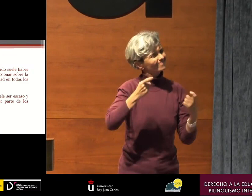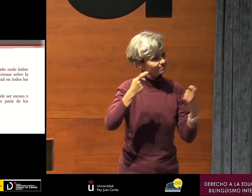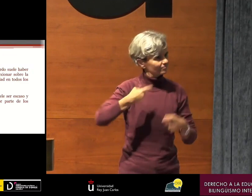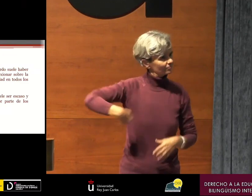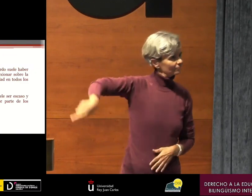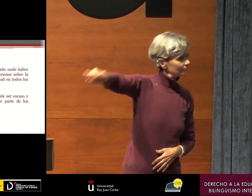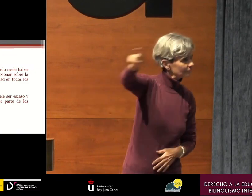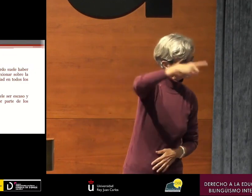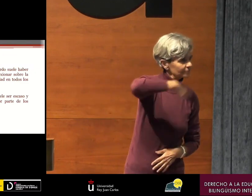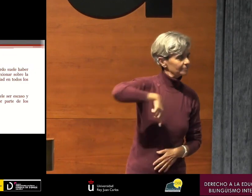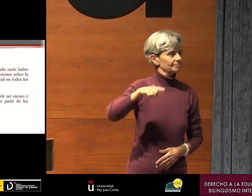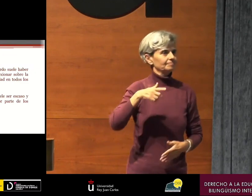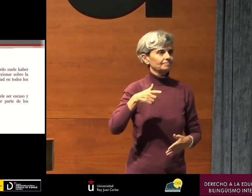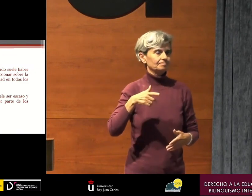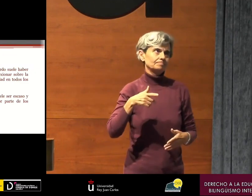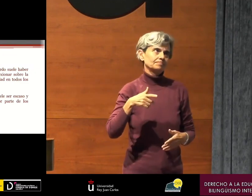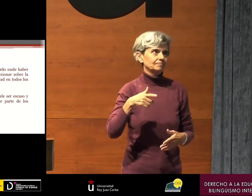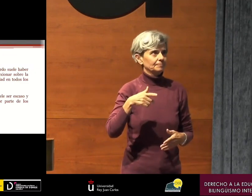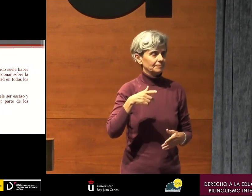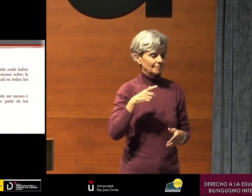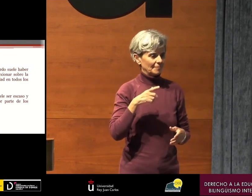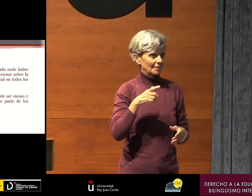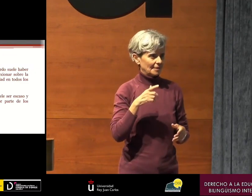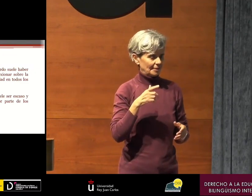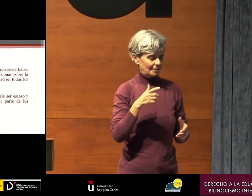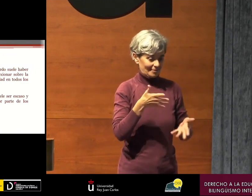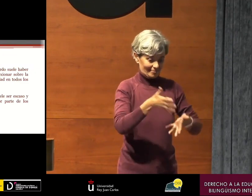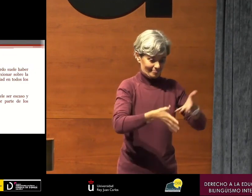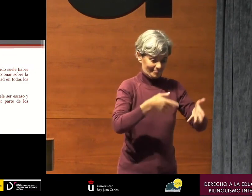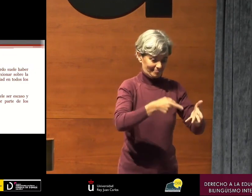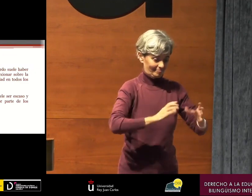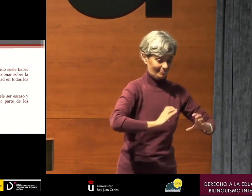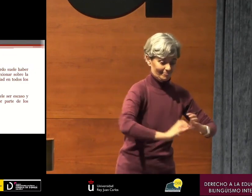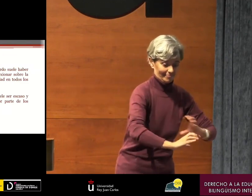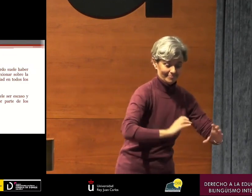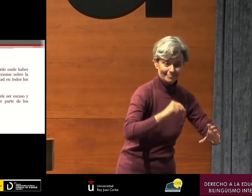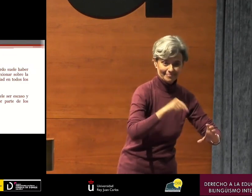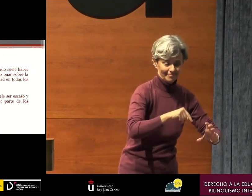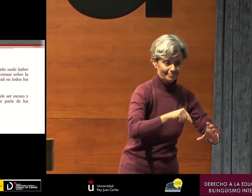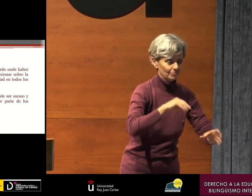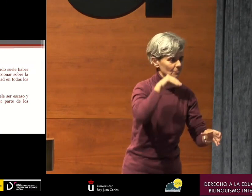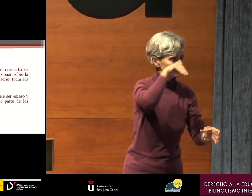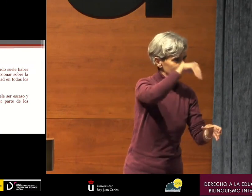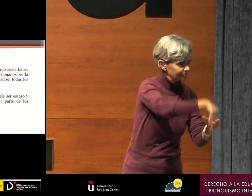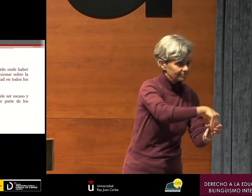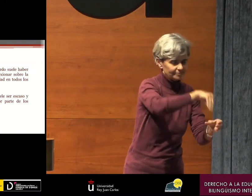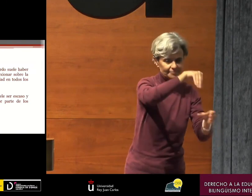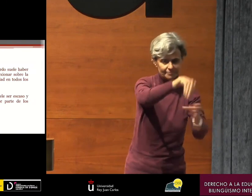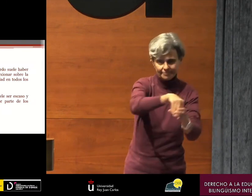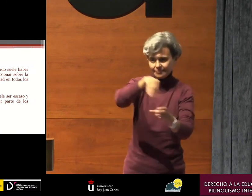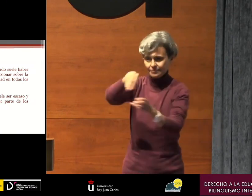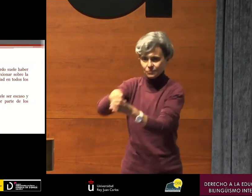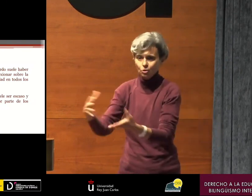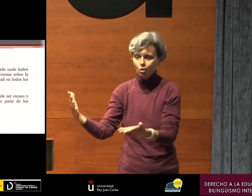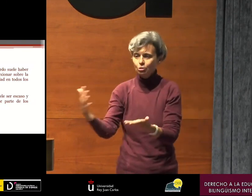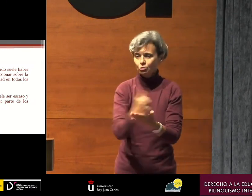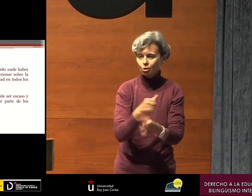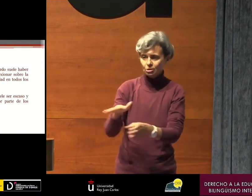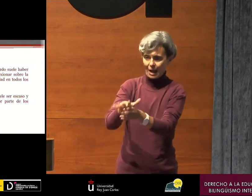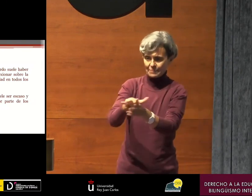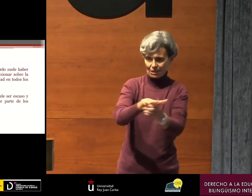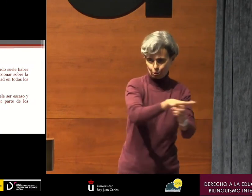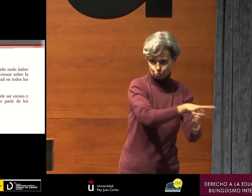Se conversa muy poco con ellas. Y creo que es importante fomentar